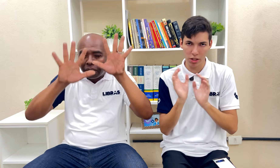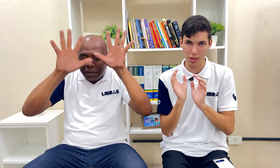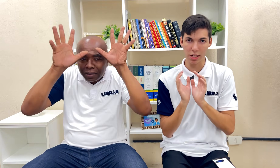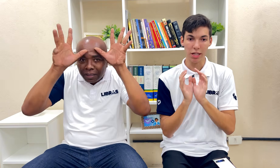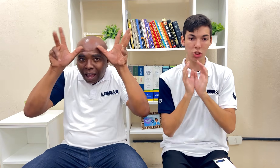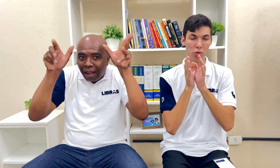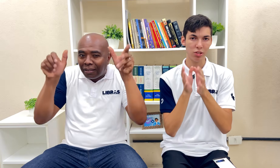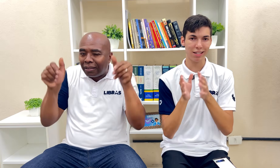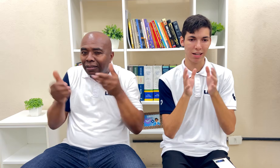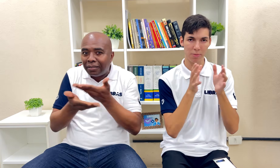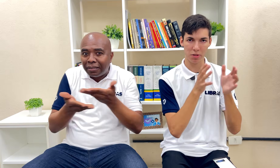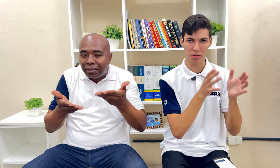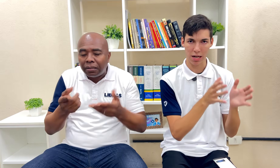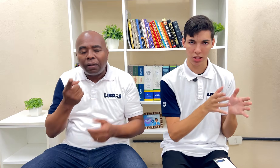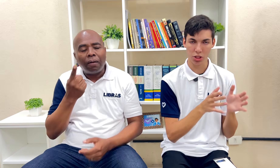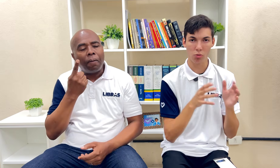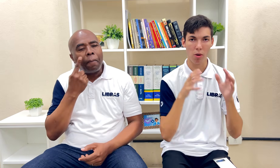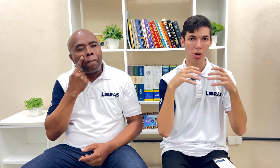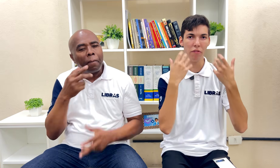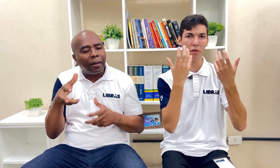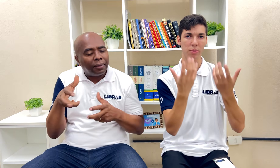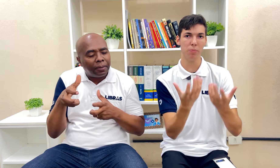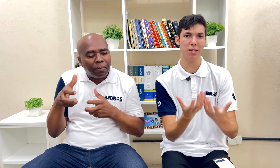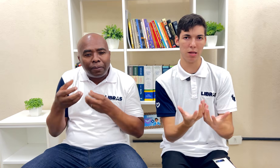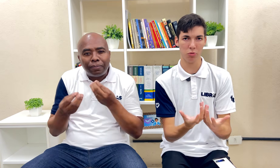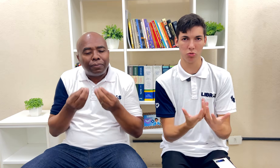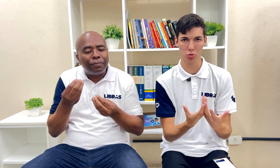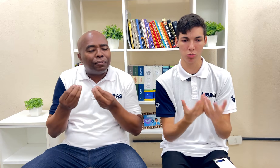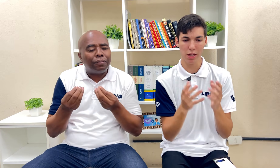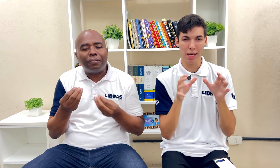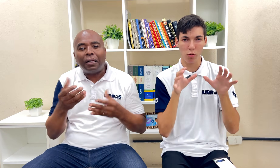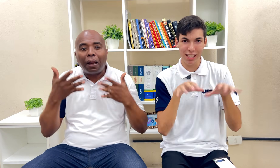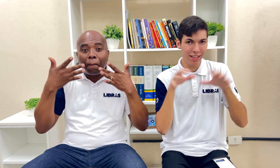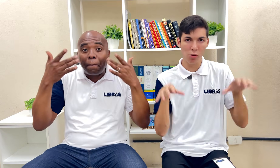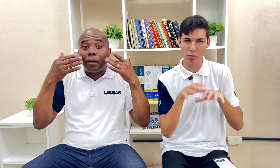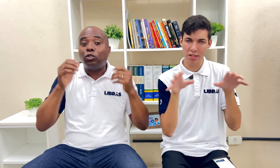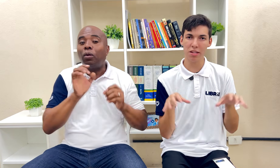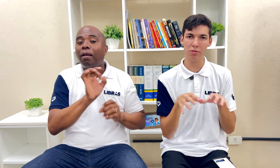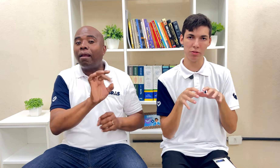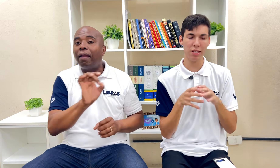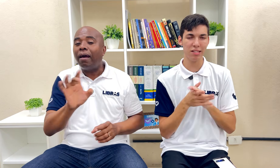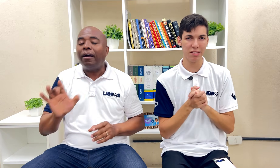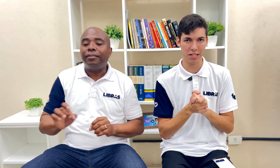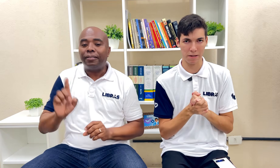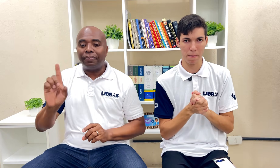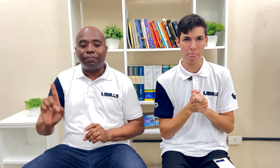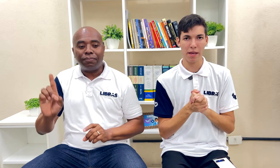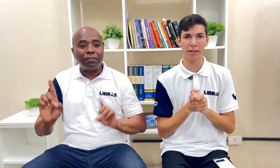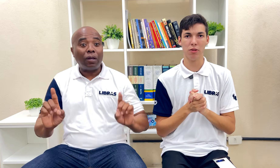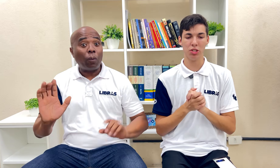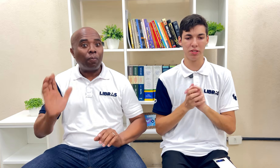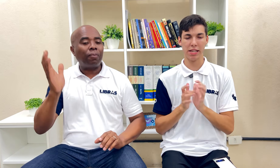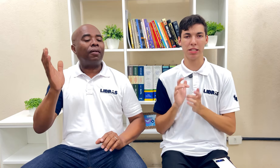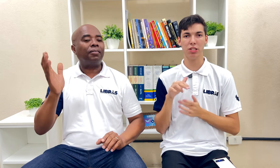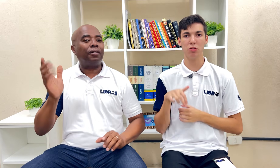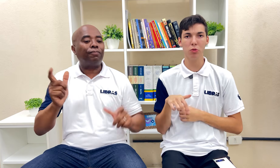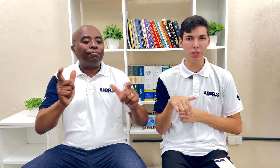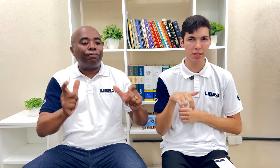norte de onde está cada personagem e qual a melhor forma de passar para o surdo o que está acontecendo dentro dessa cena. Então a gente tem aqui Jesus